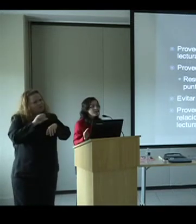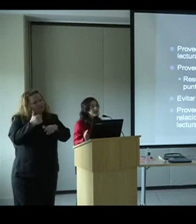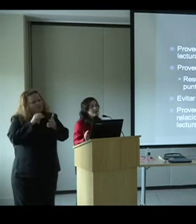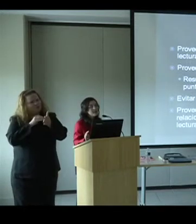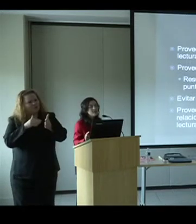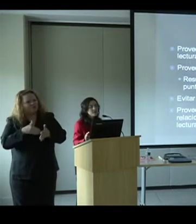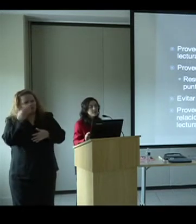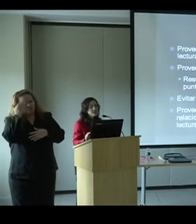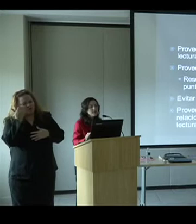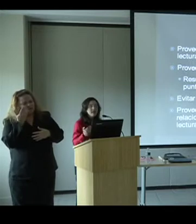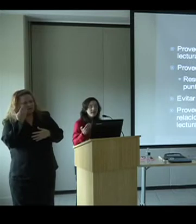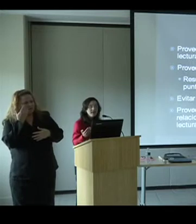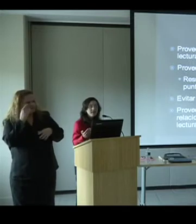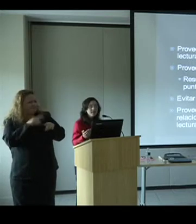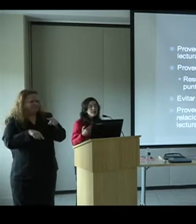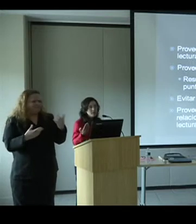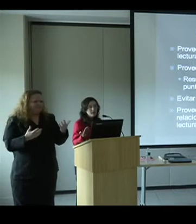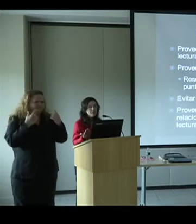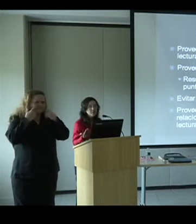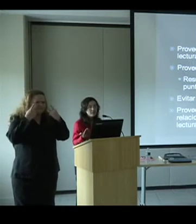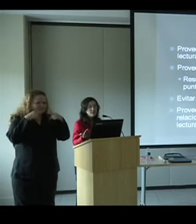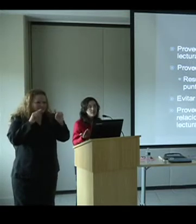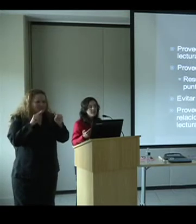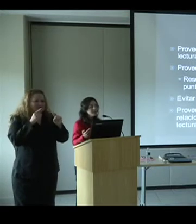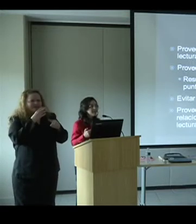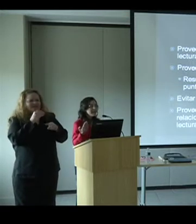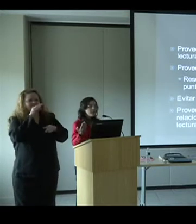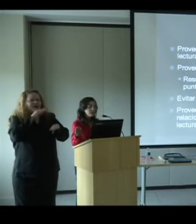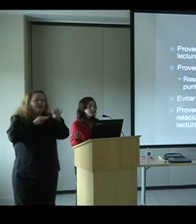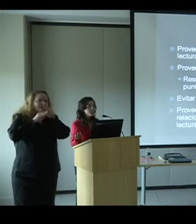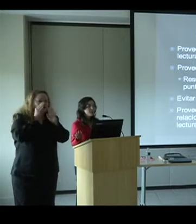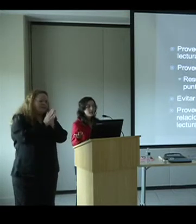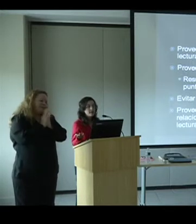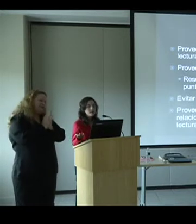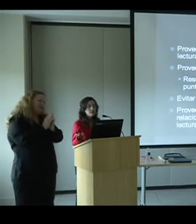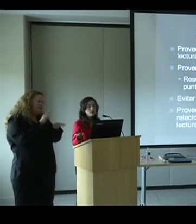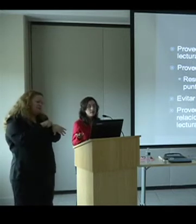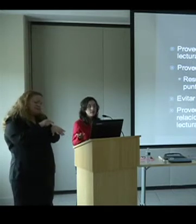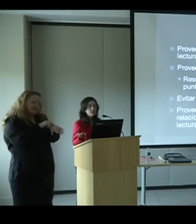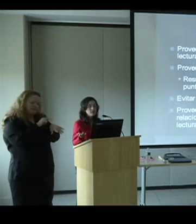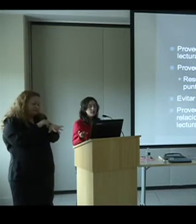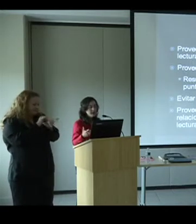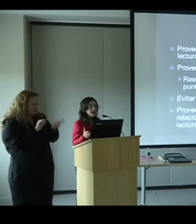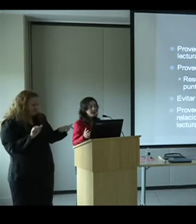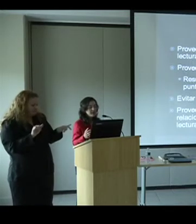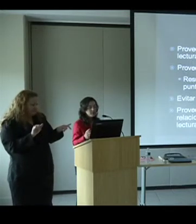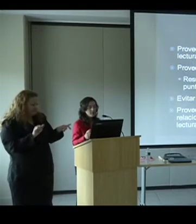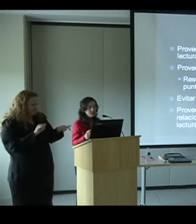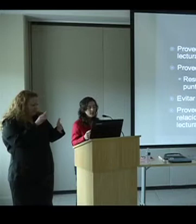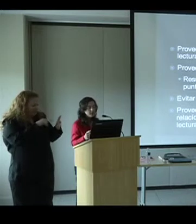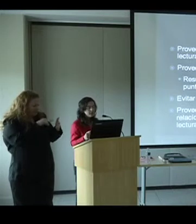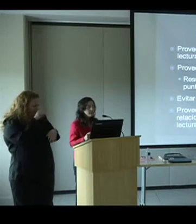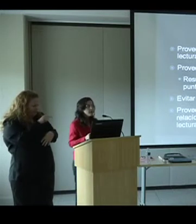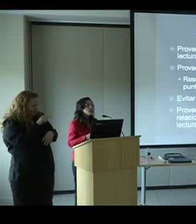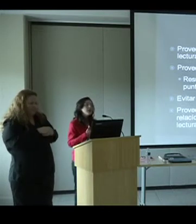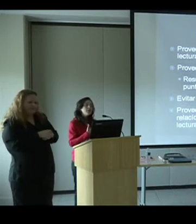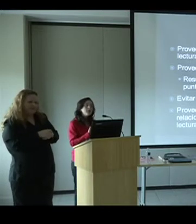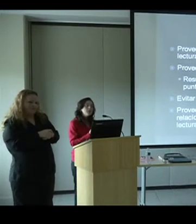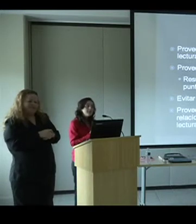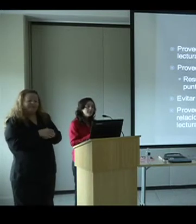que no va a dar el ancho y Qué es causarle frustración pedirle que en el mismo tiempo que el resto haga la lectura